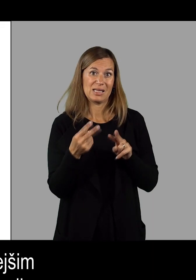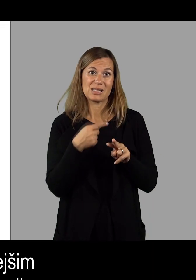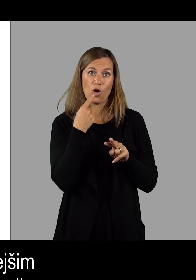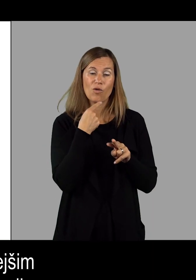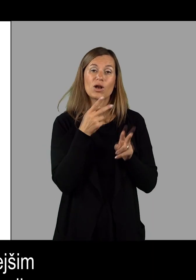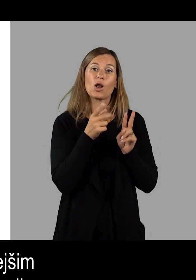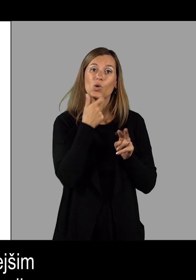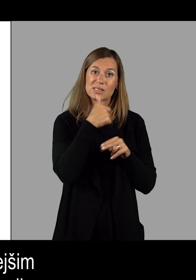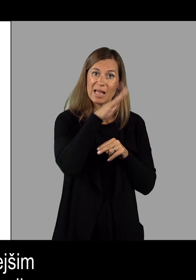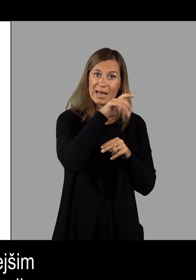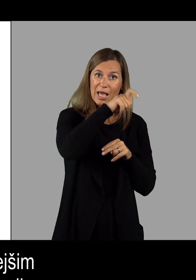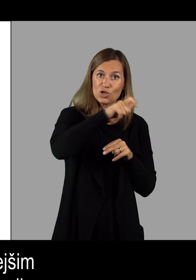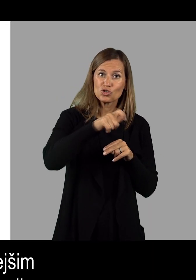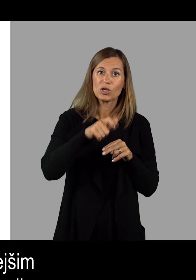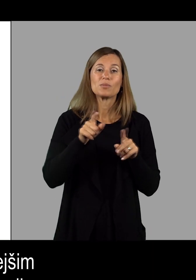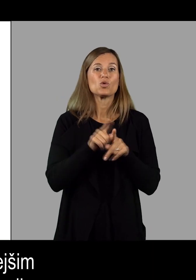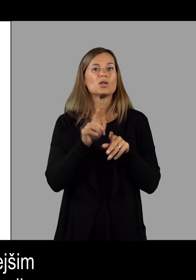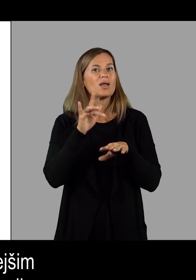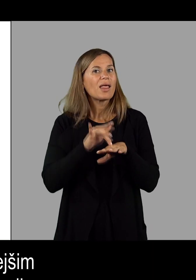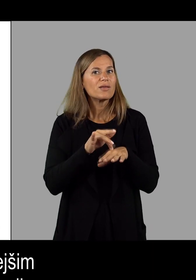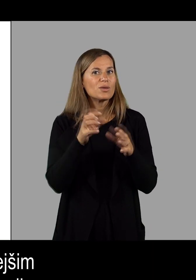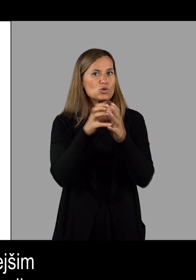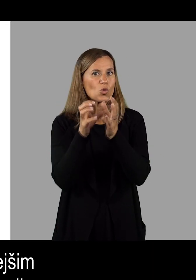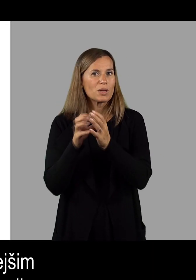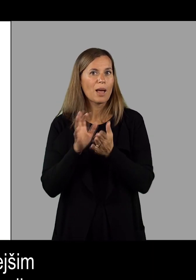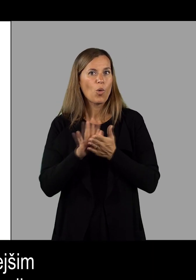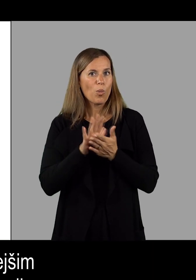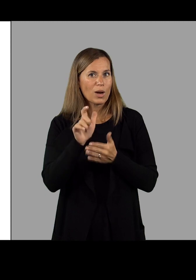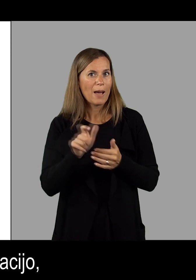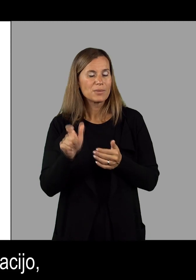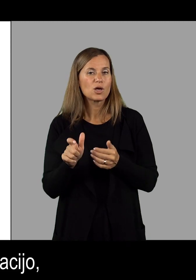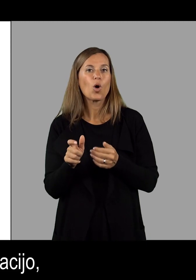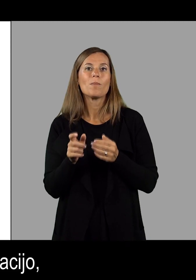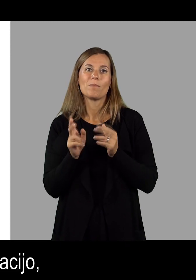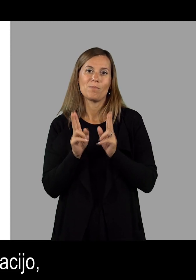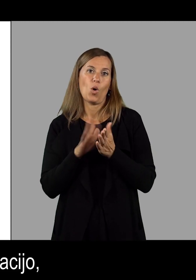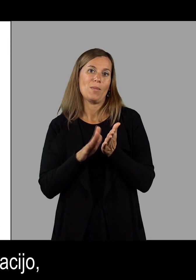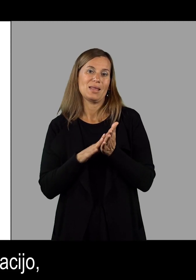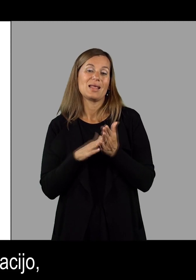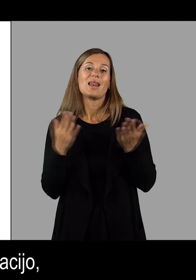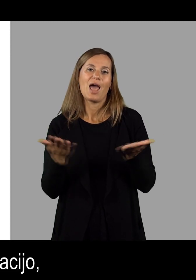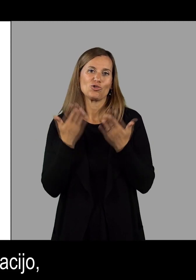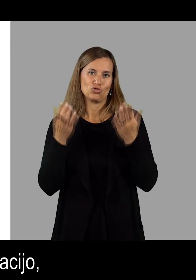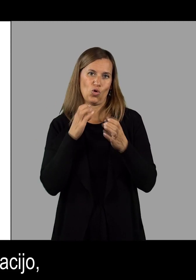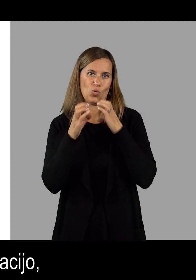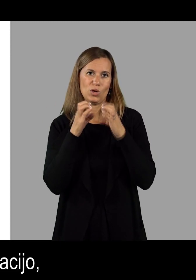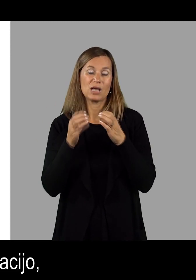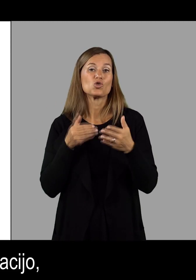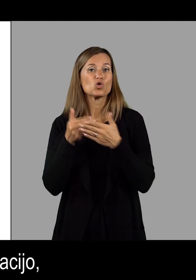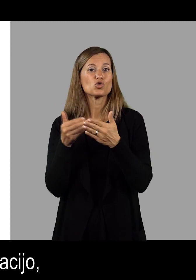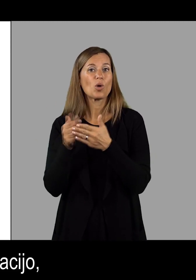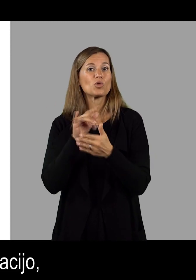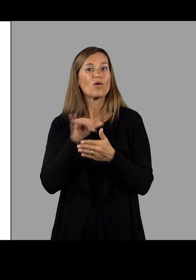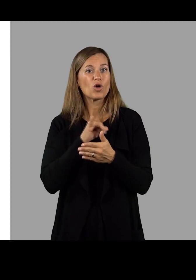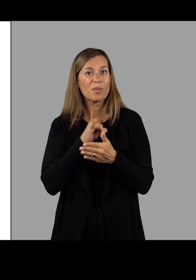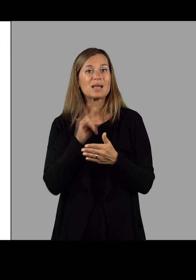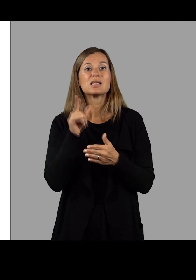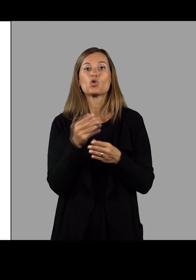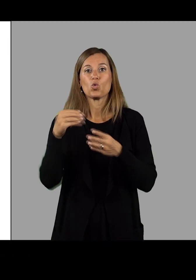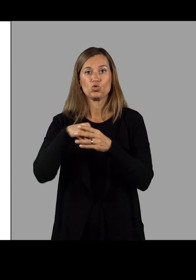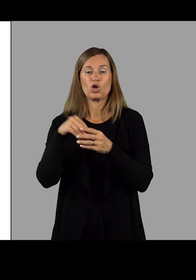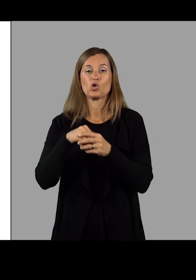Sinteza govora lahko starejšim in pa ranljivim skupinam uporabnikov pomembno olajša komunikacijo, dostop do informacij in